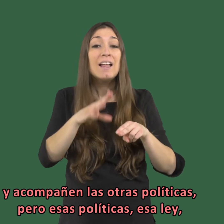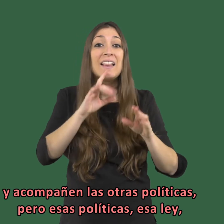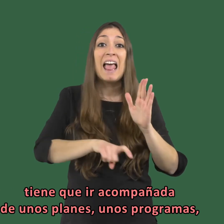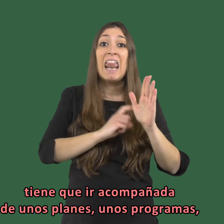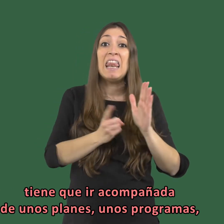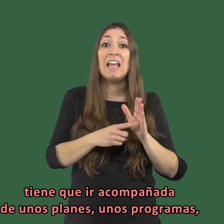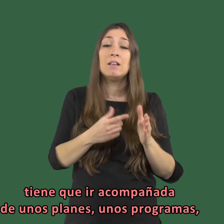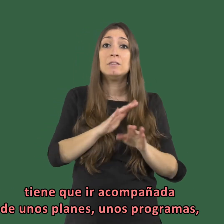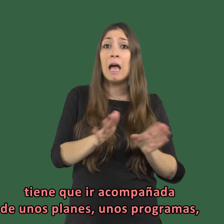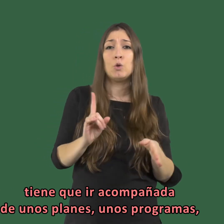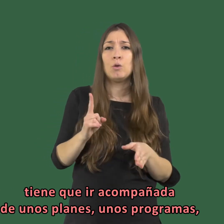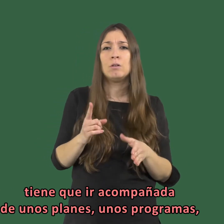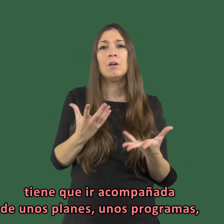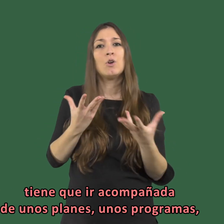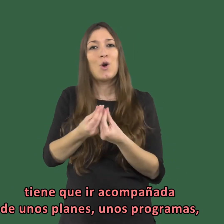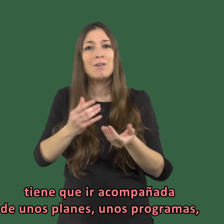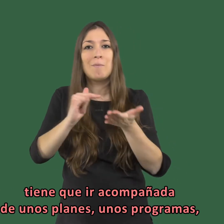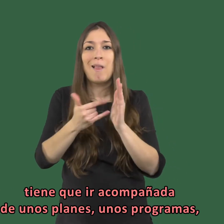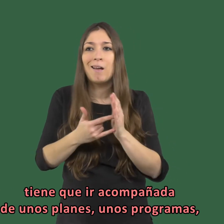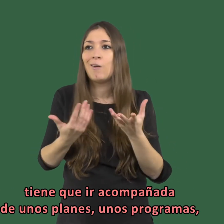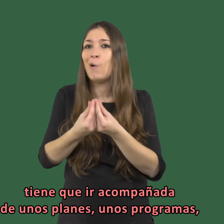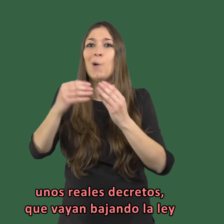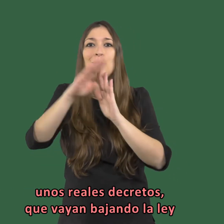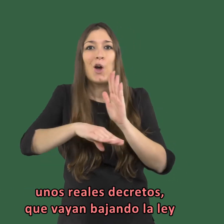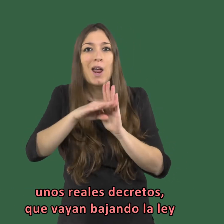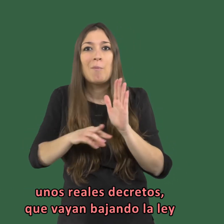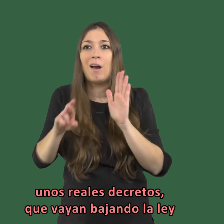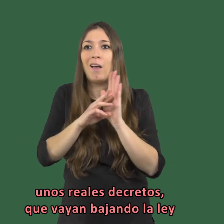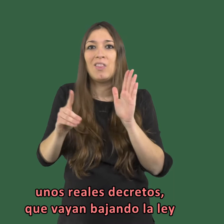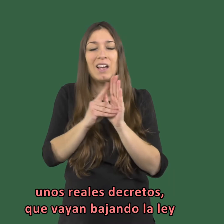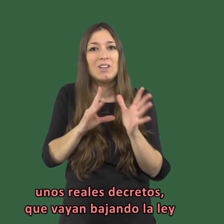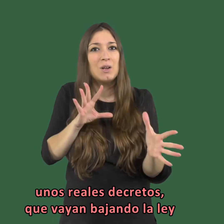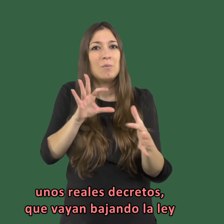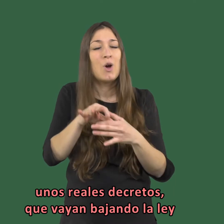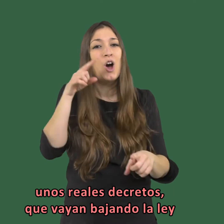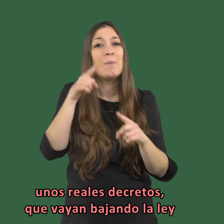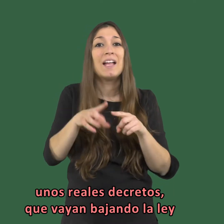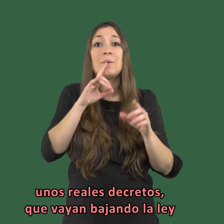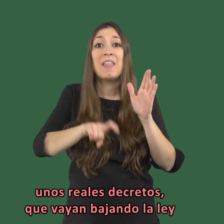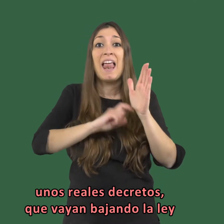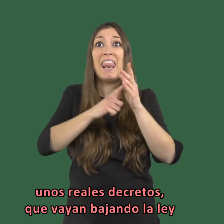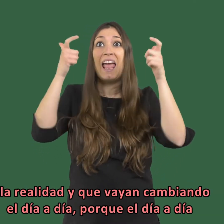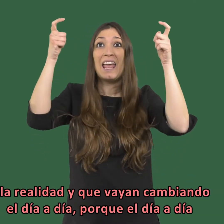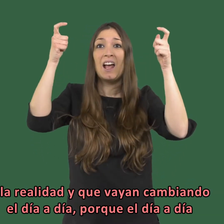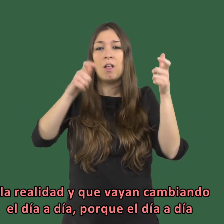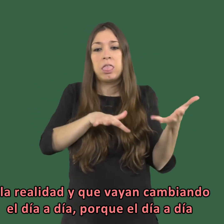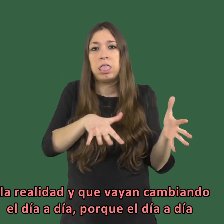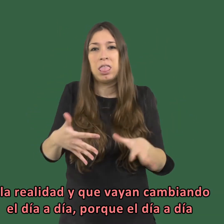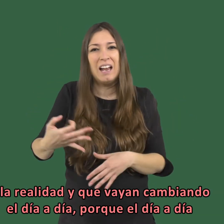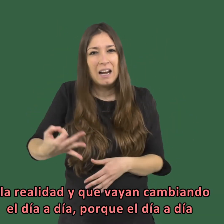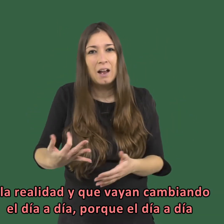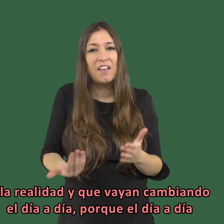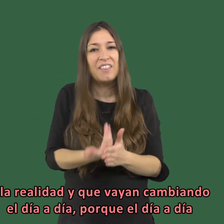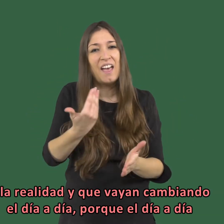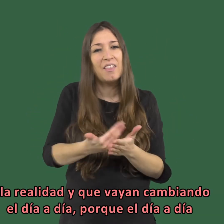esa ley, tiene que ir acompañada de unos planes, unos programas, unos reales decretos que vayan bajando la ley a la realidad y